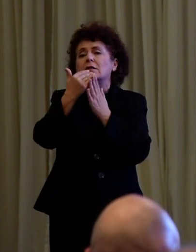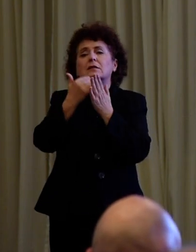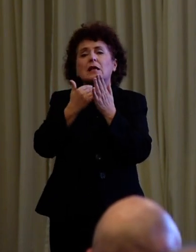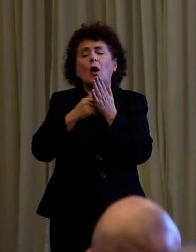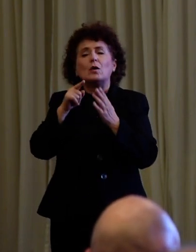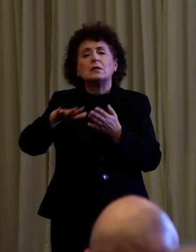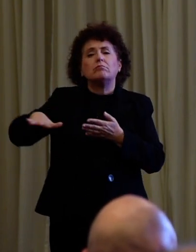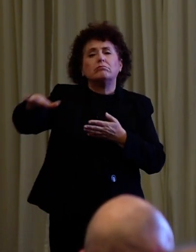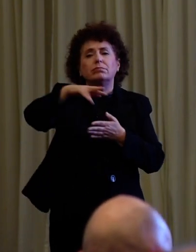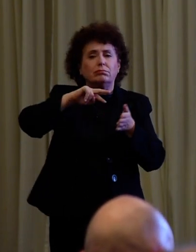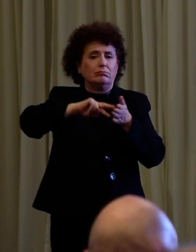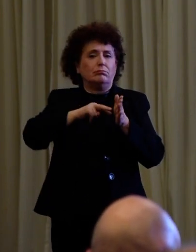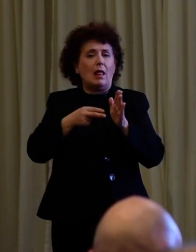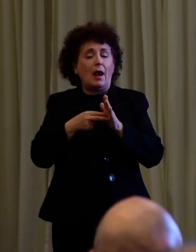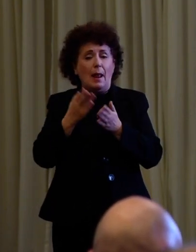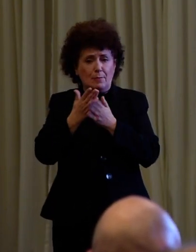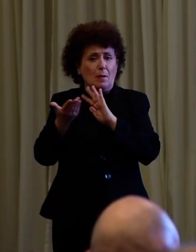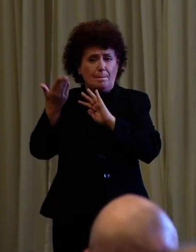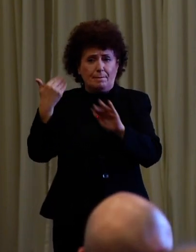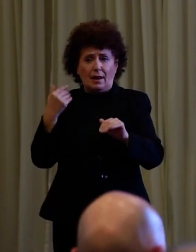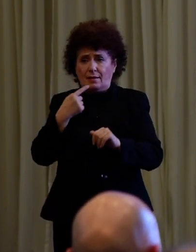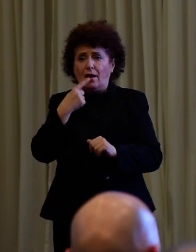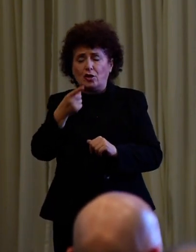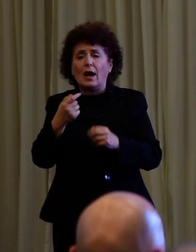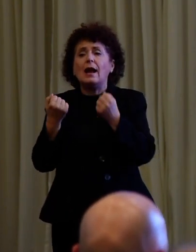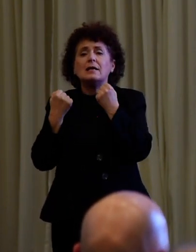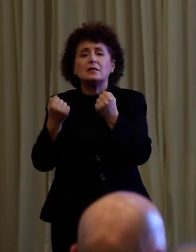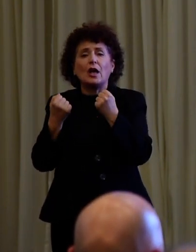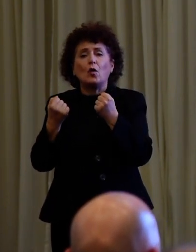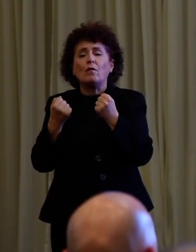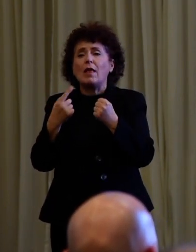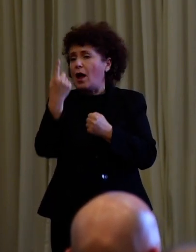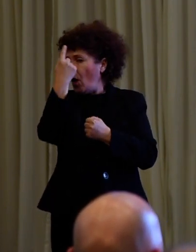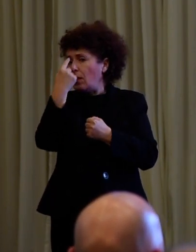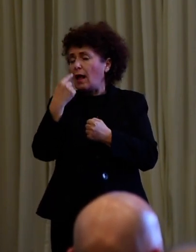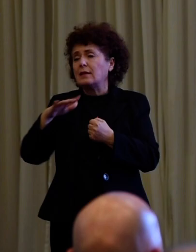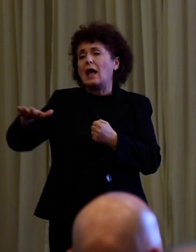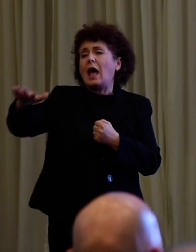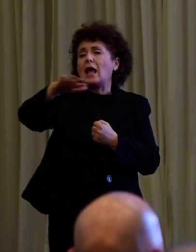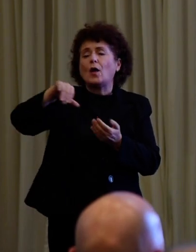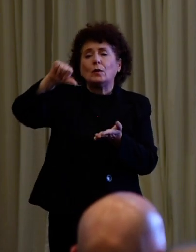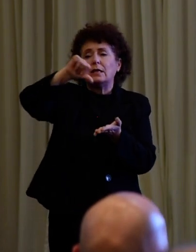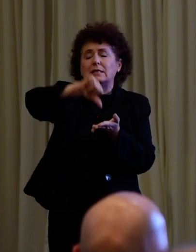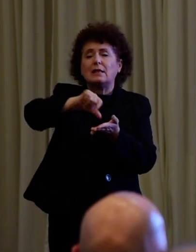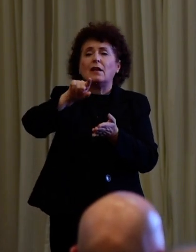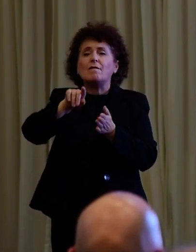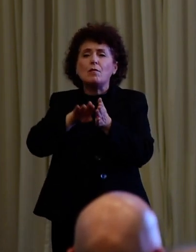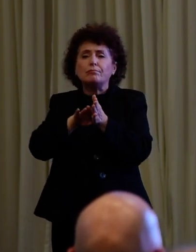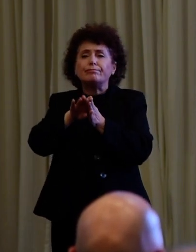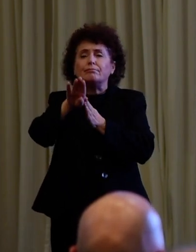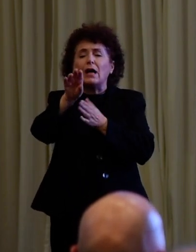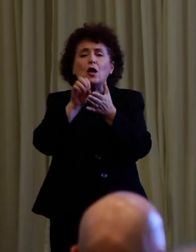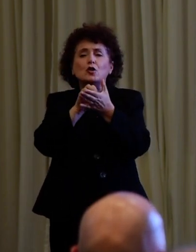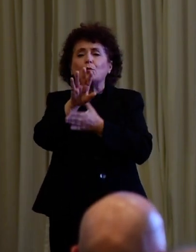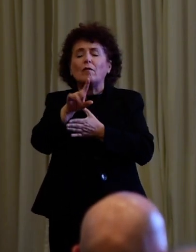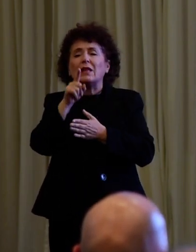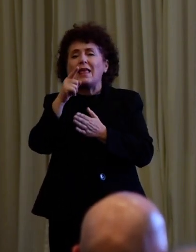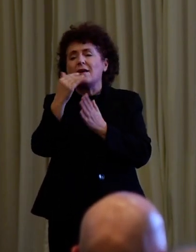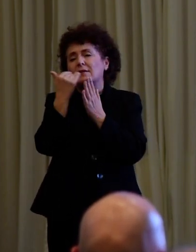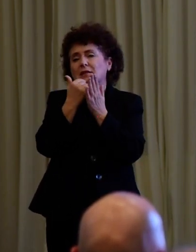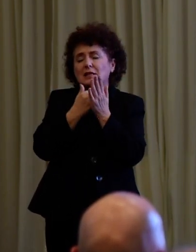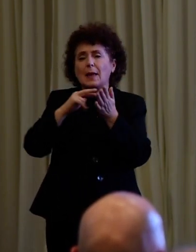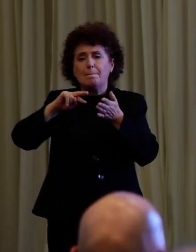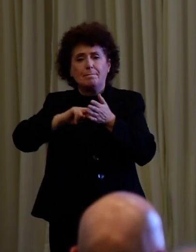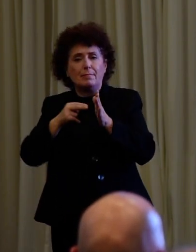за просторно планирање, што беше и кажано, зајакнување на улогата на регионалните центри во процесот на спроведувањето на стратегиските